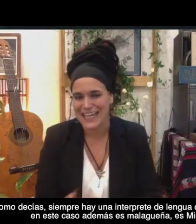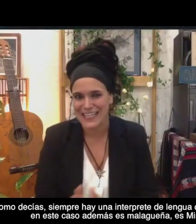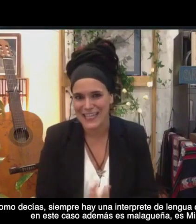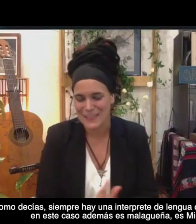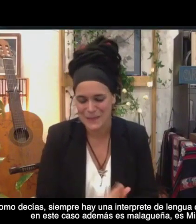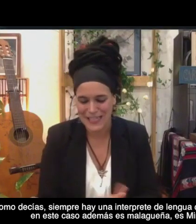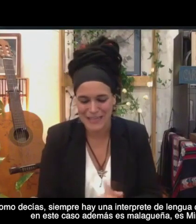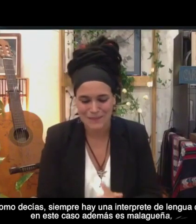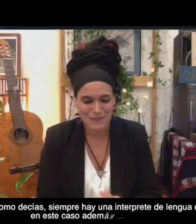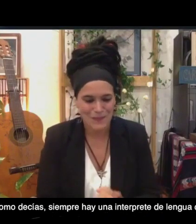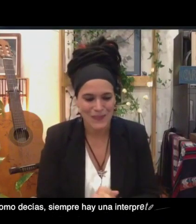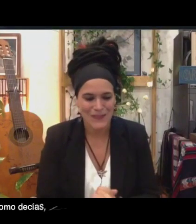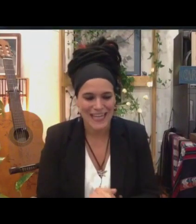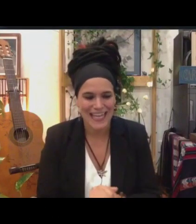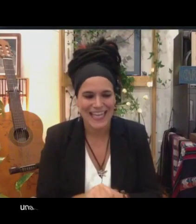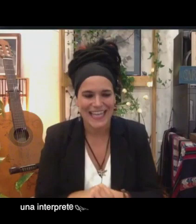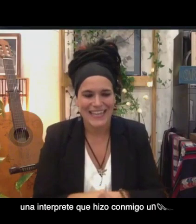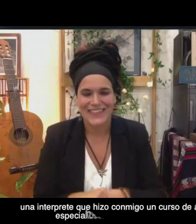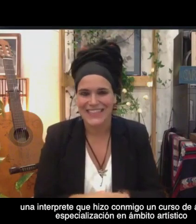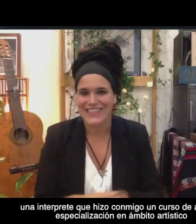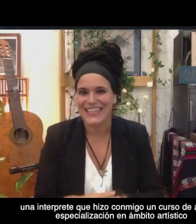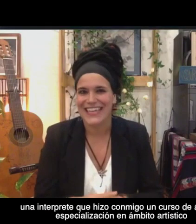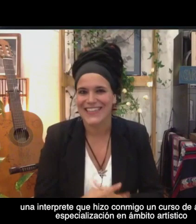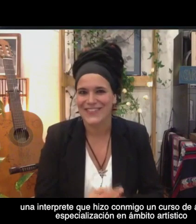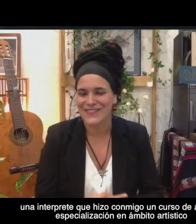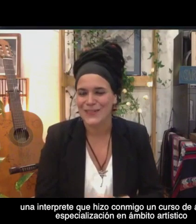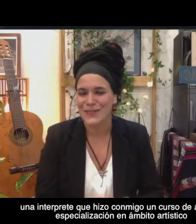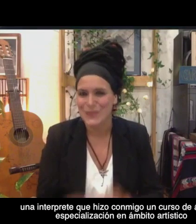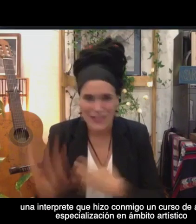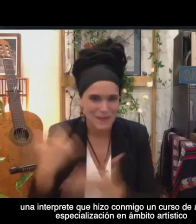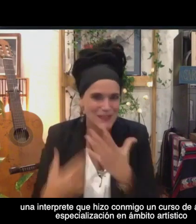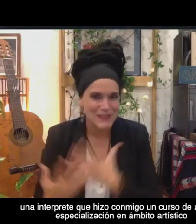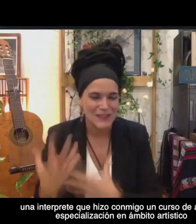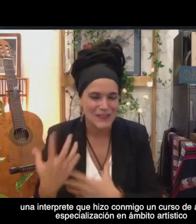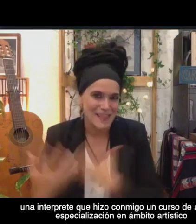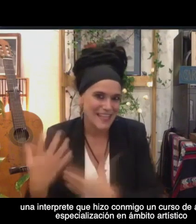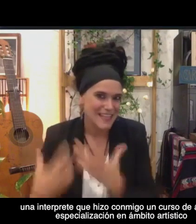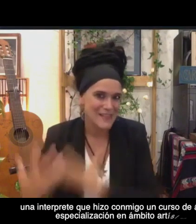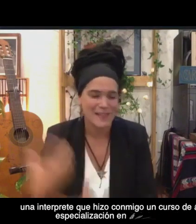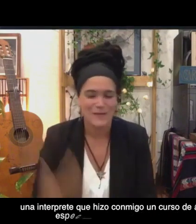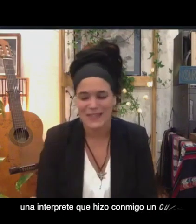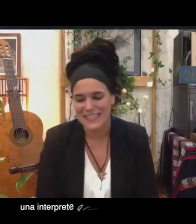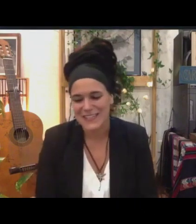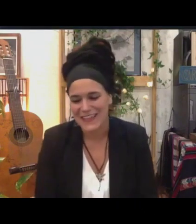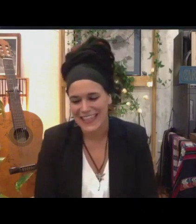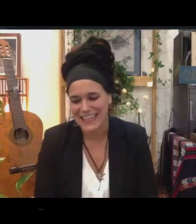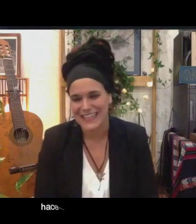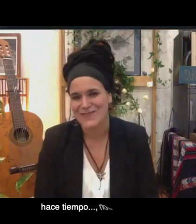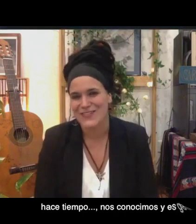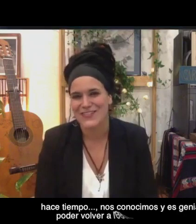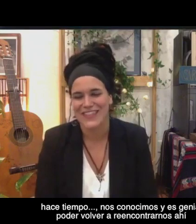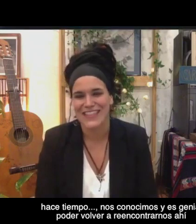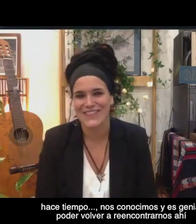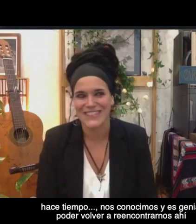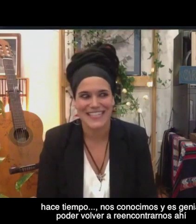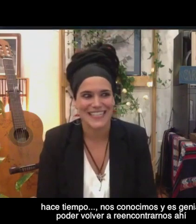malagueña, es Miriam, una intérprete que hizo conmigo un curso de ámbito, especialización en ámbito artístico, hace tiempo